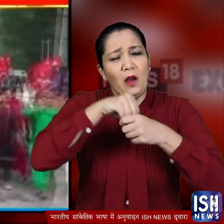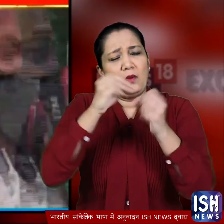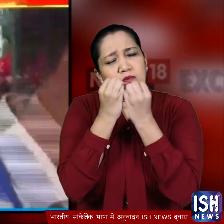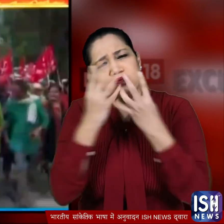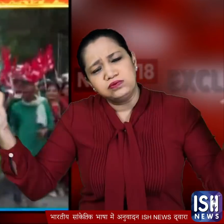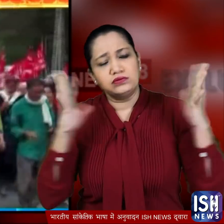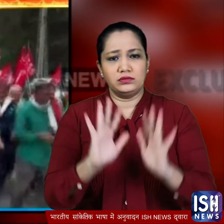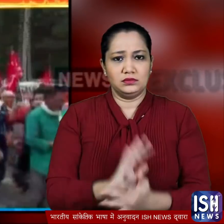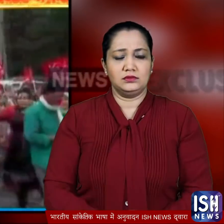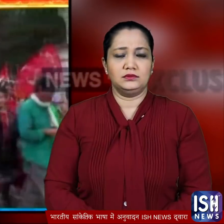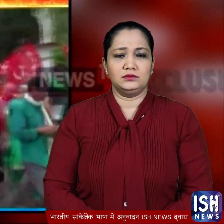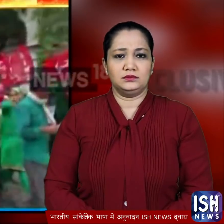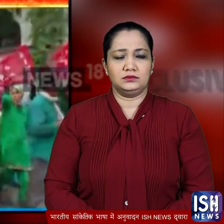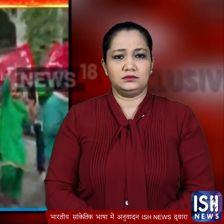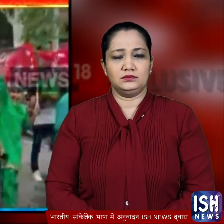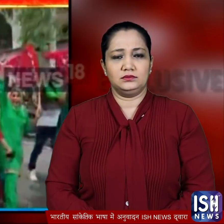हुई।